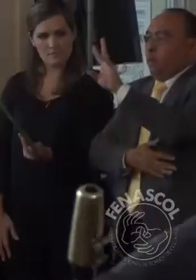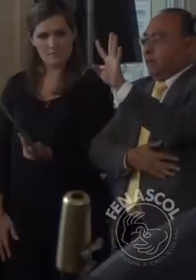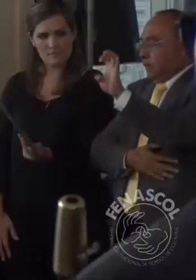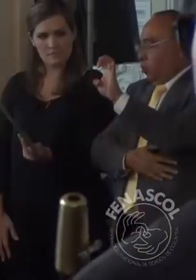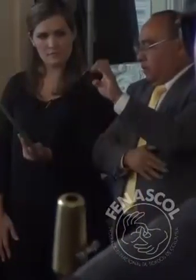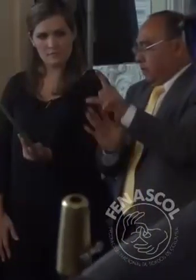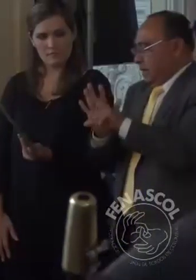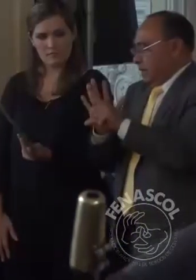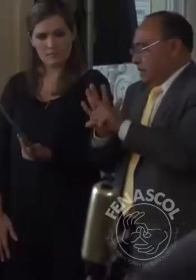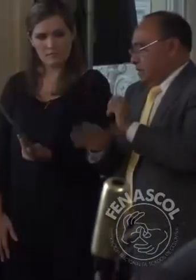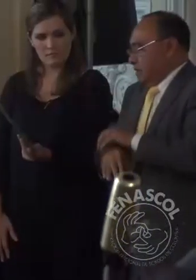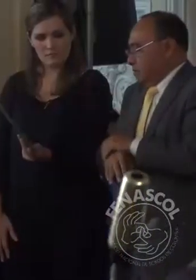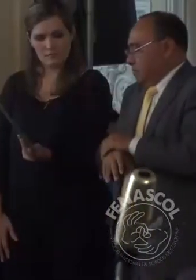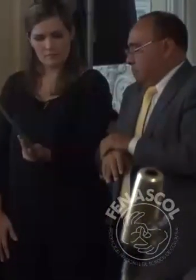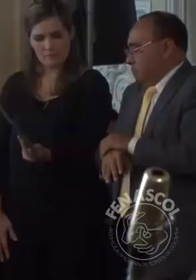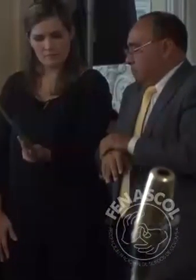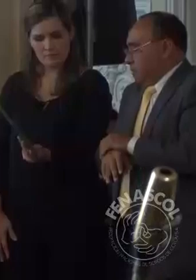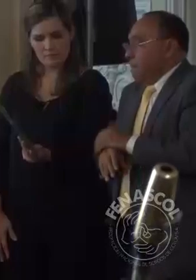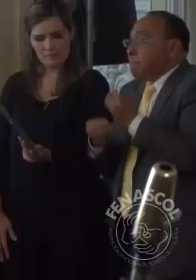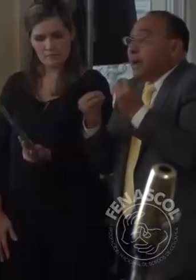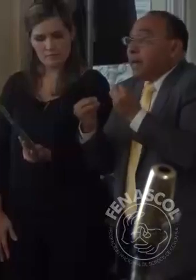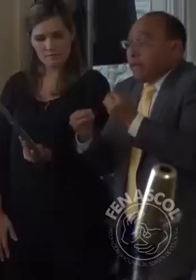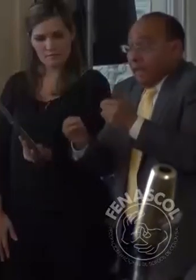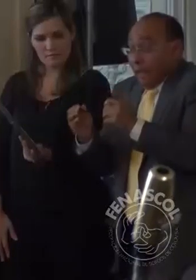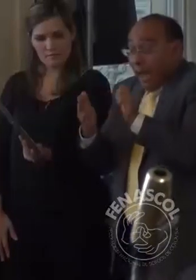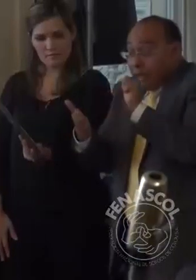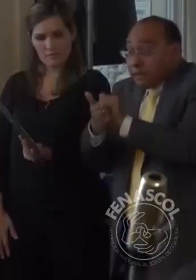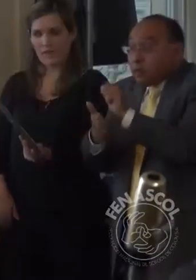corresponsables para aplicar la ley,